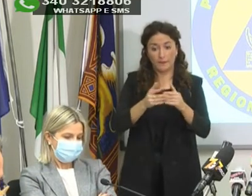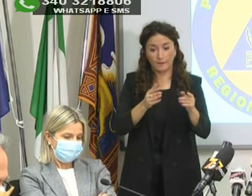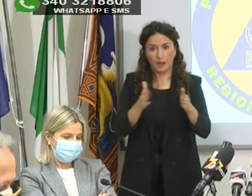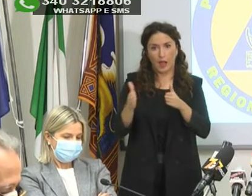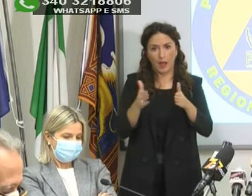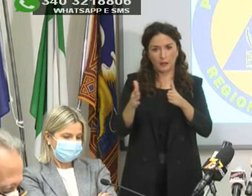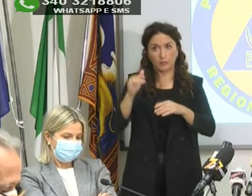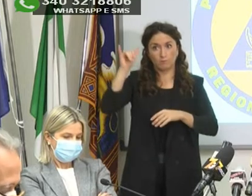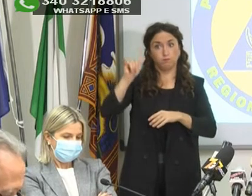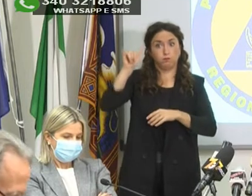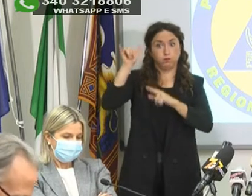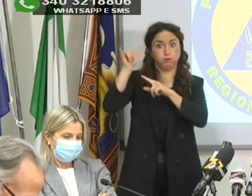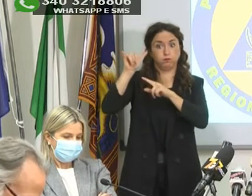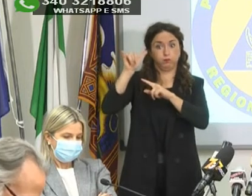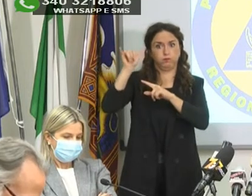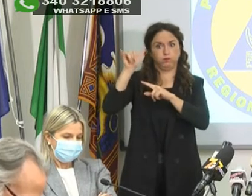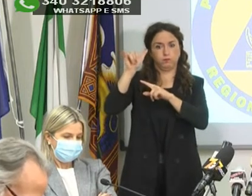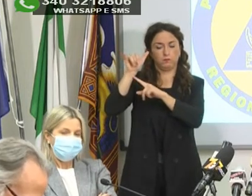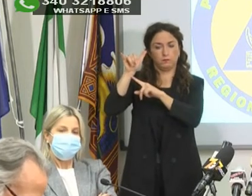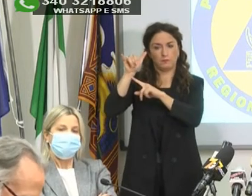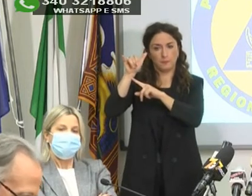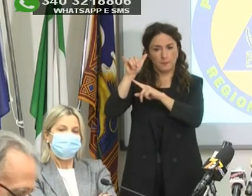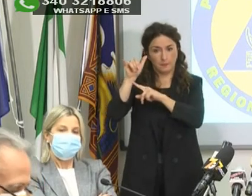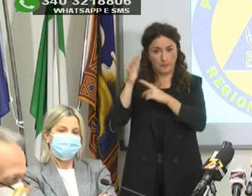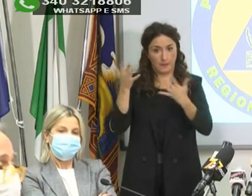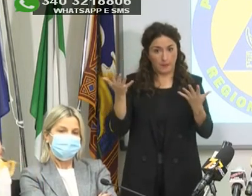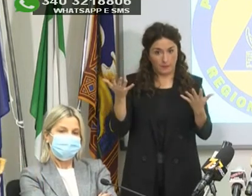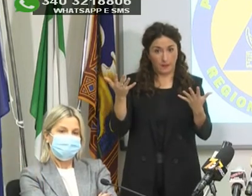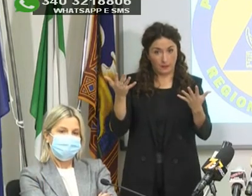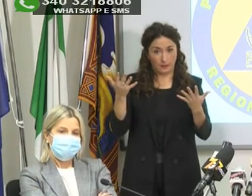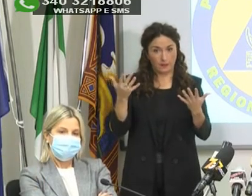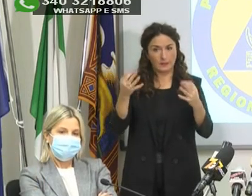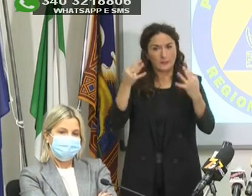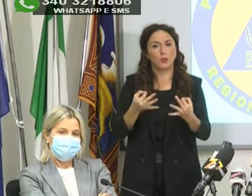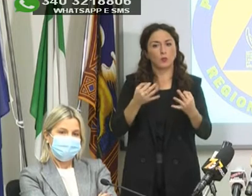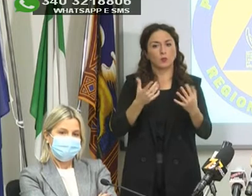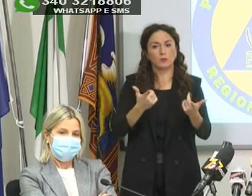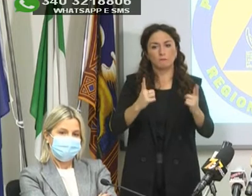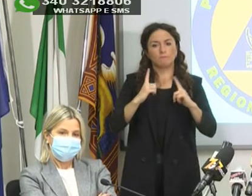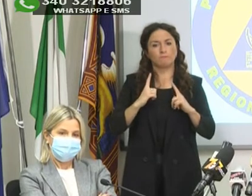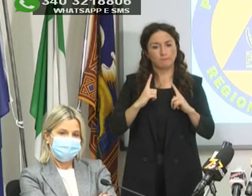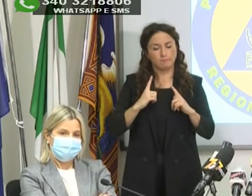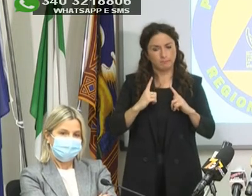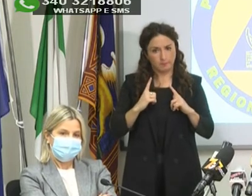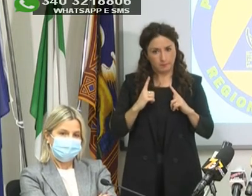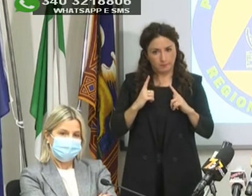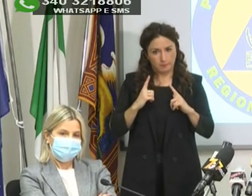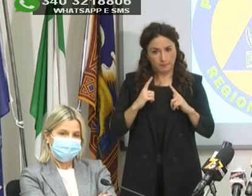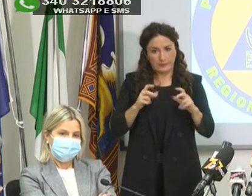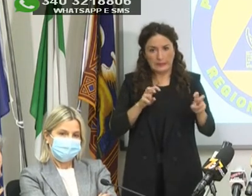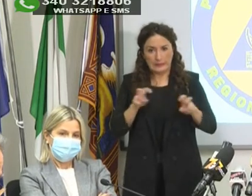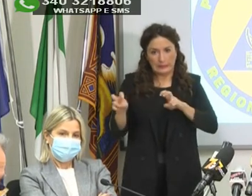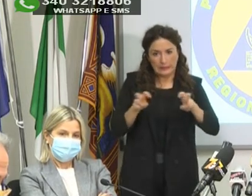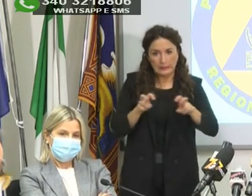in volo, che è una fase che metterà a dura prova, come al solito, farà lo stress test